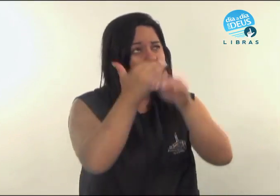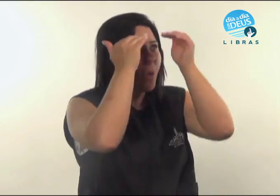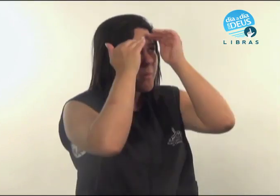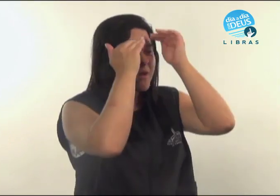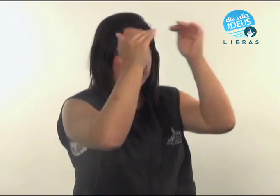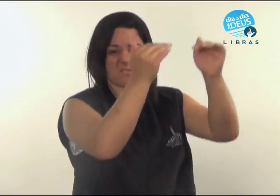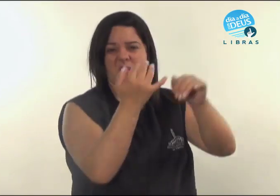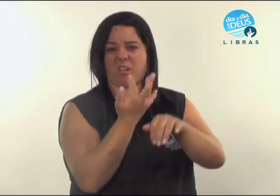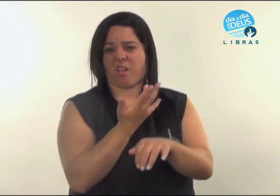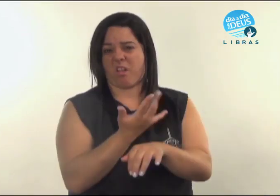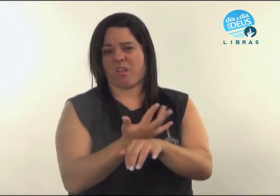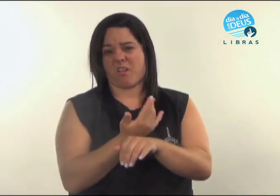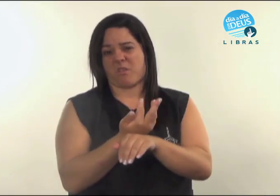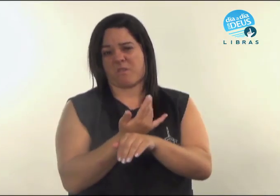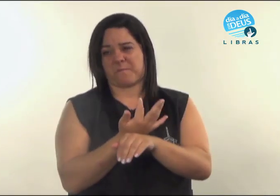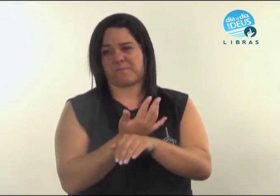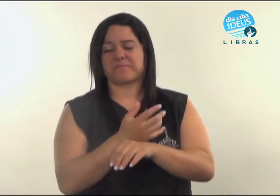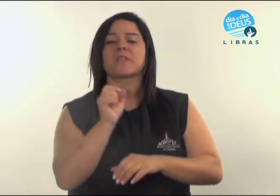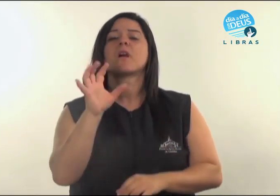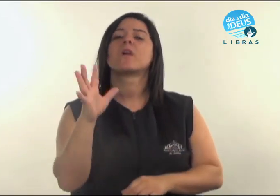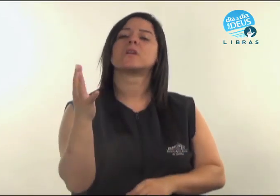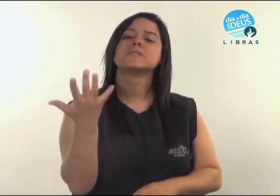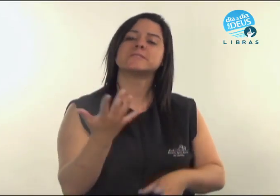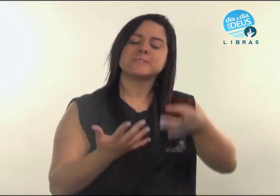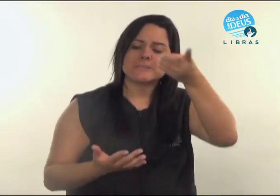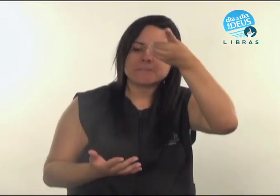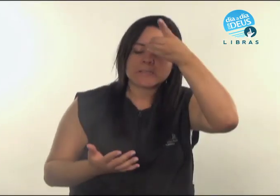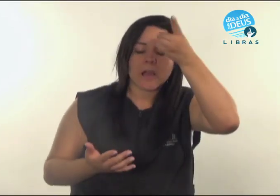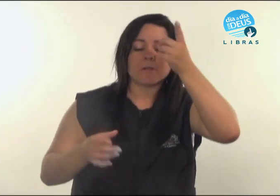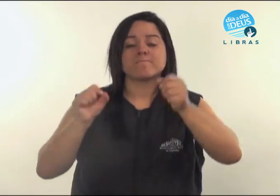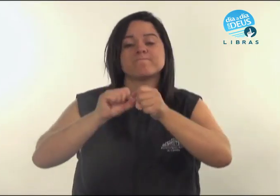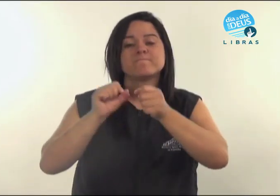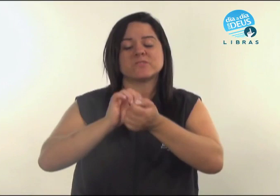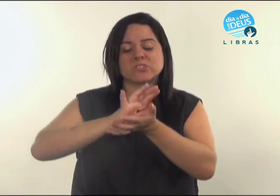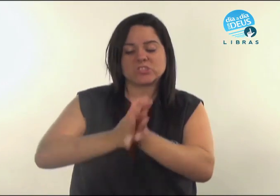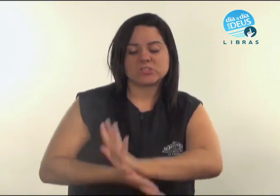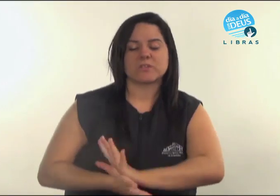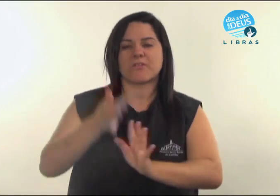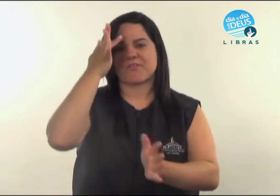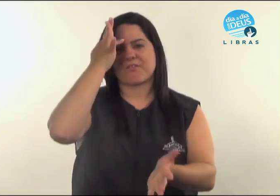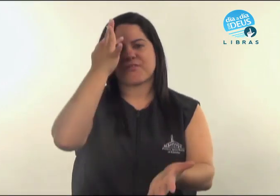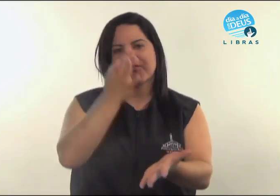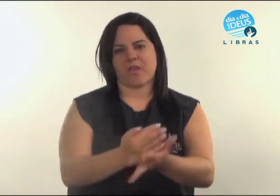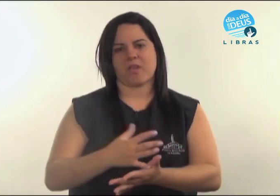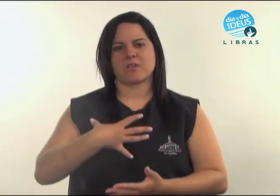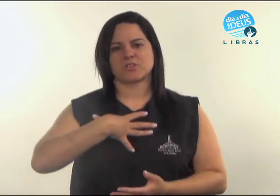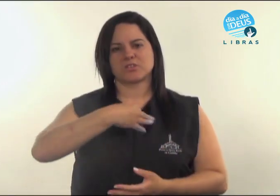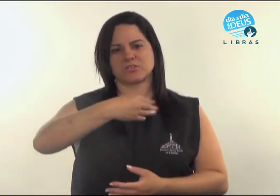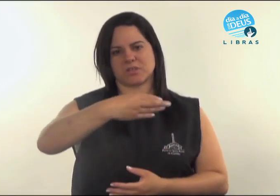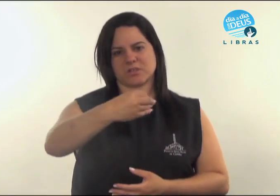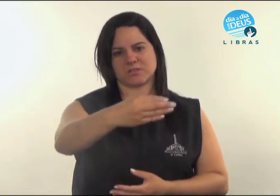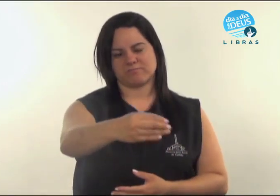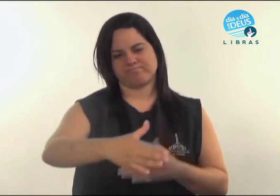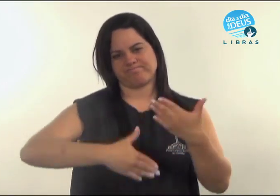seriedade, sem temor do Senhor, pode se transformar em arma satânica que destrói a fé de uma geração para